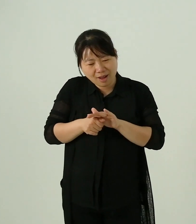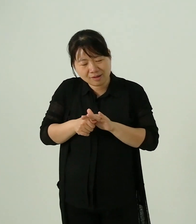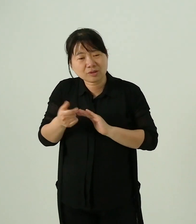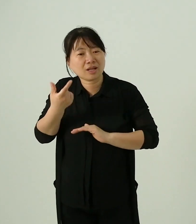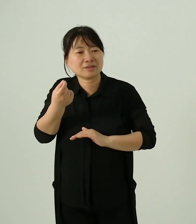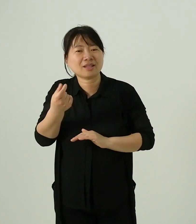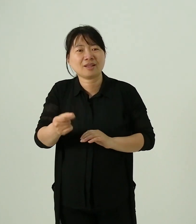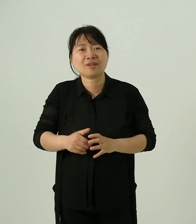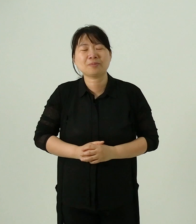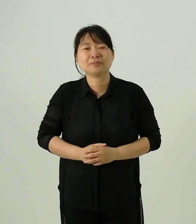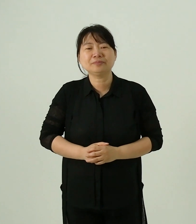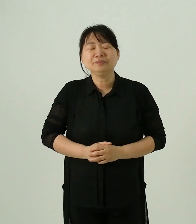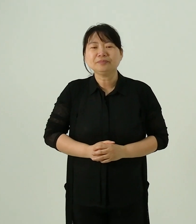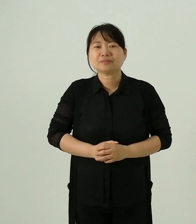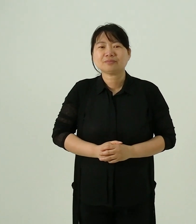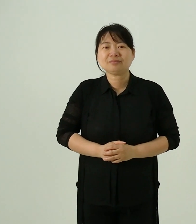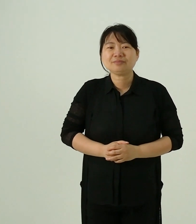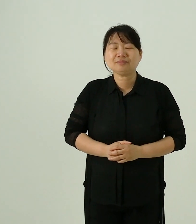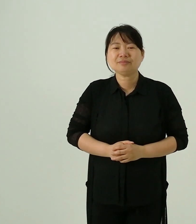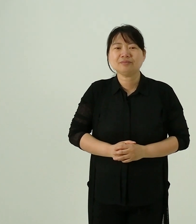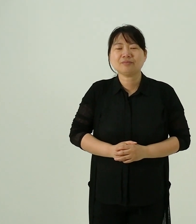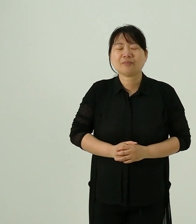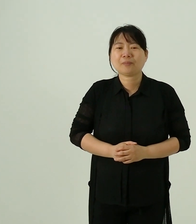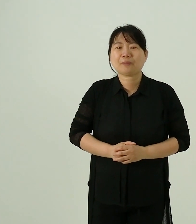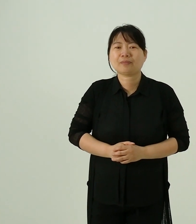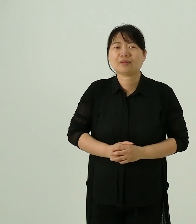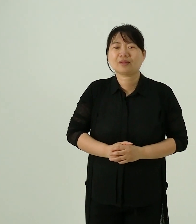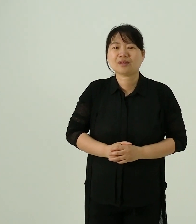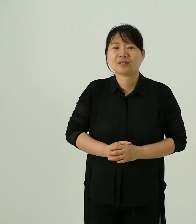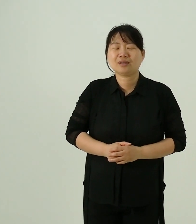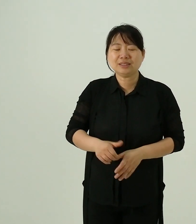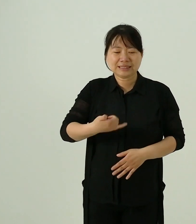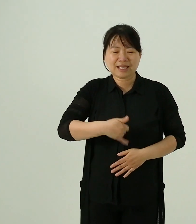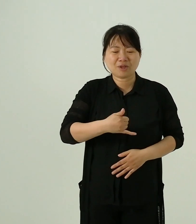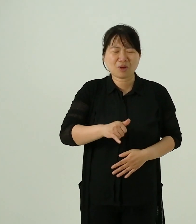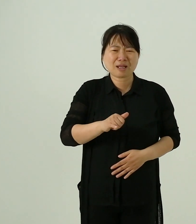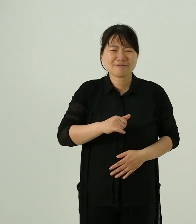말은 이게 참 강단에서 안 쓰는 말이어야 하는데,